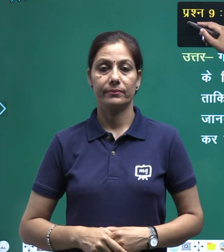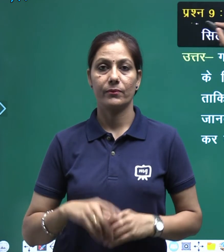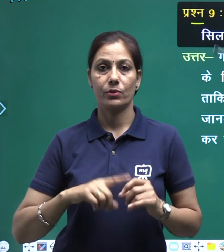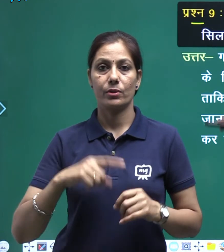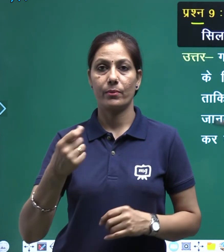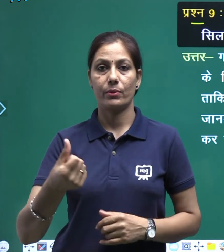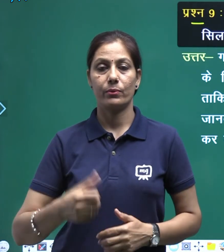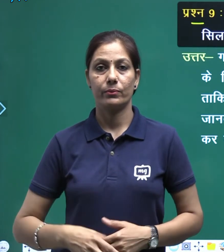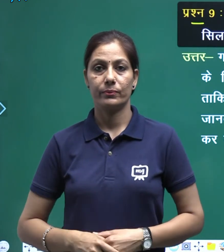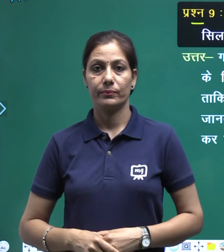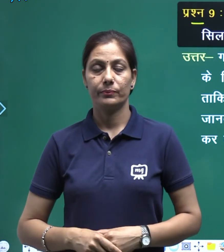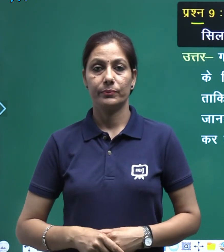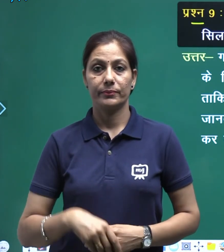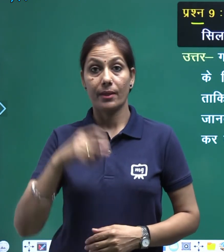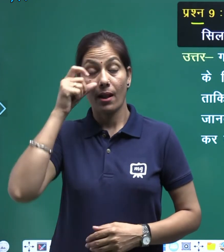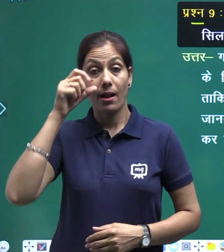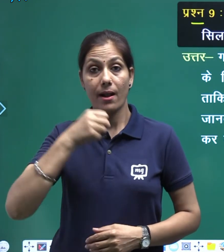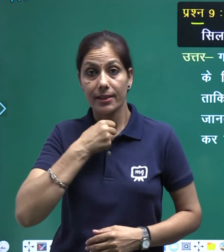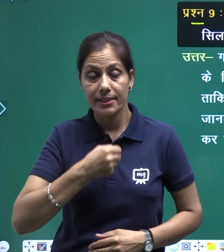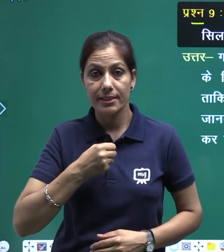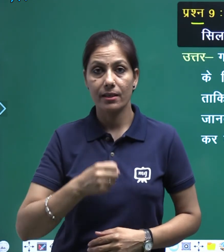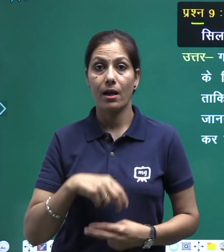प्रश्न 9, गांधी जी का प्रसंग